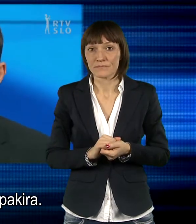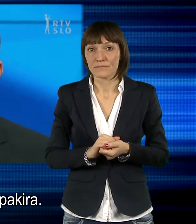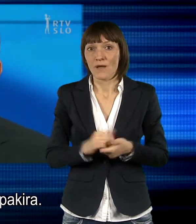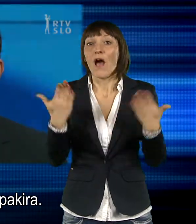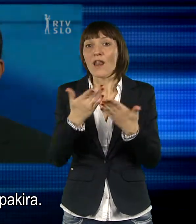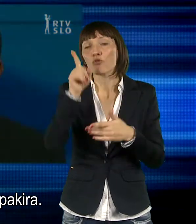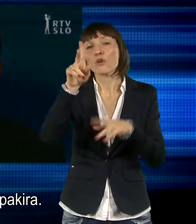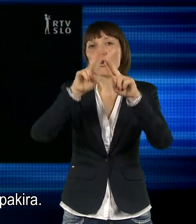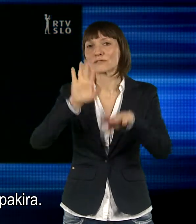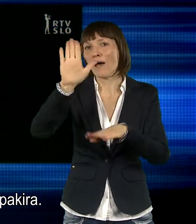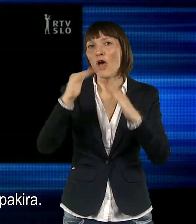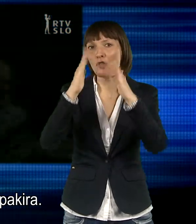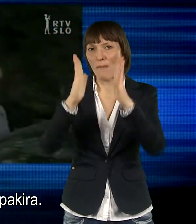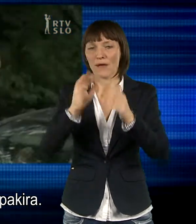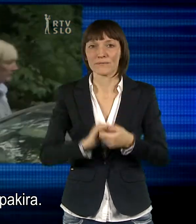Lahko razpakira.